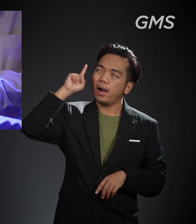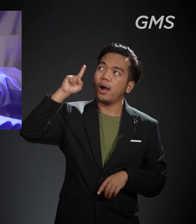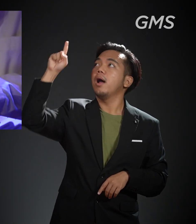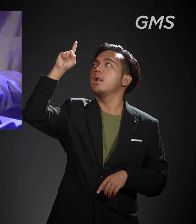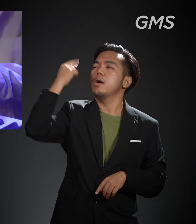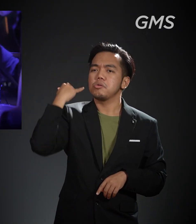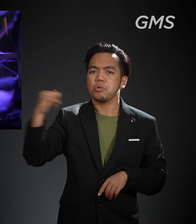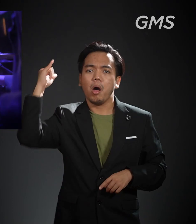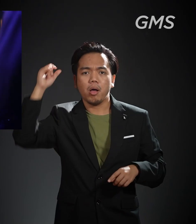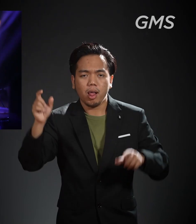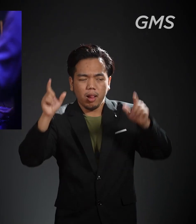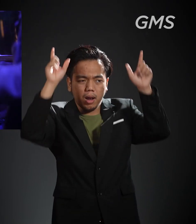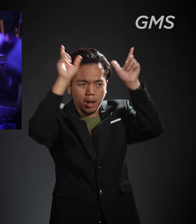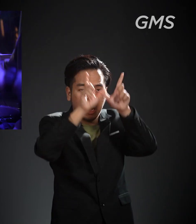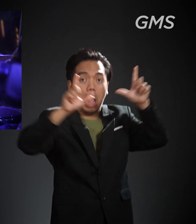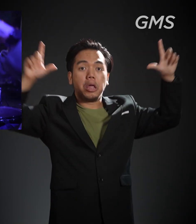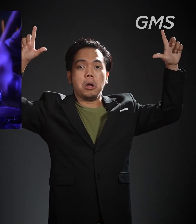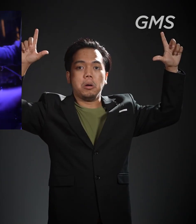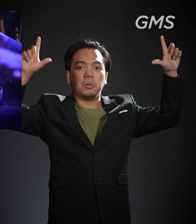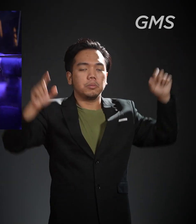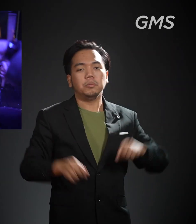yang layak